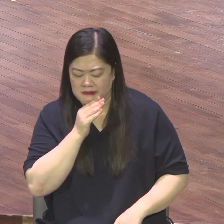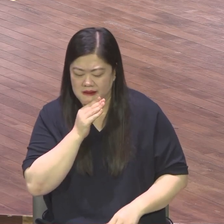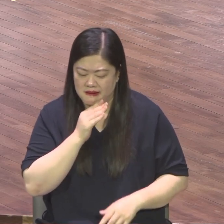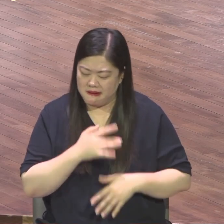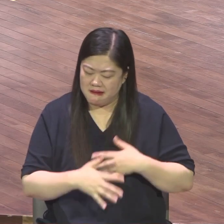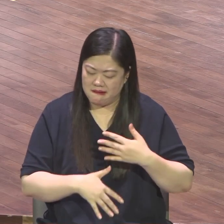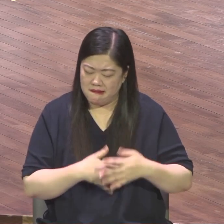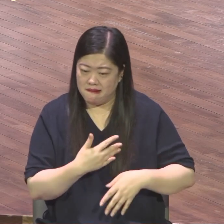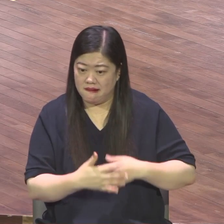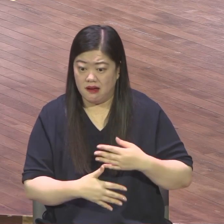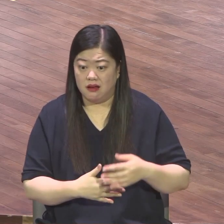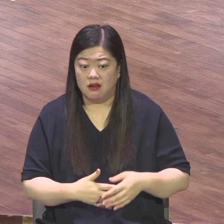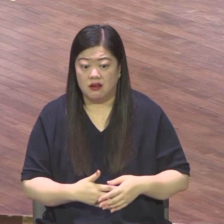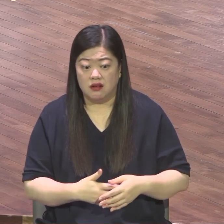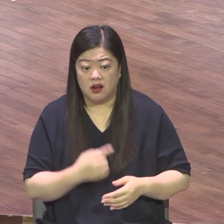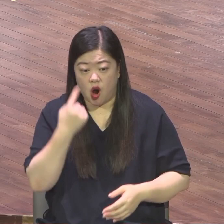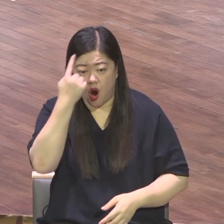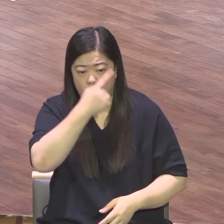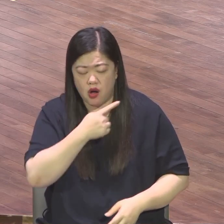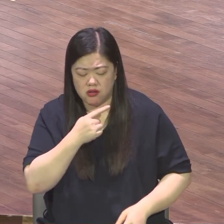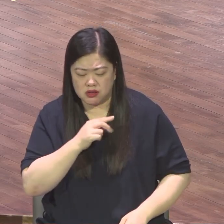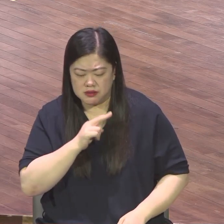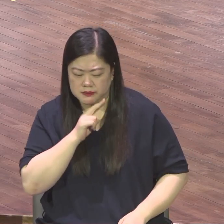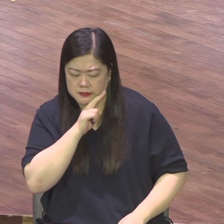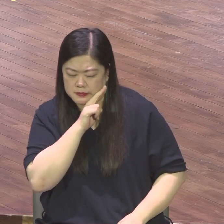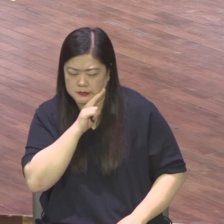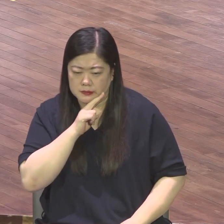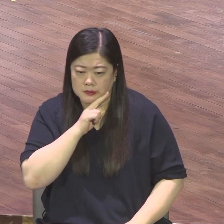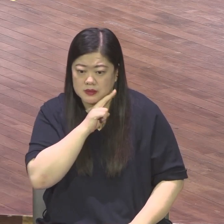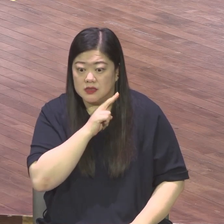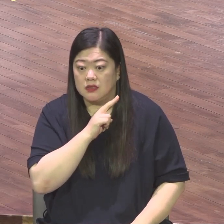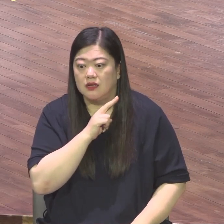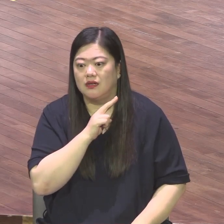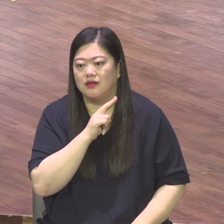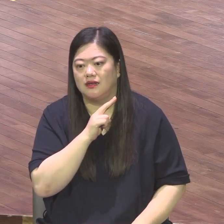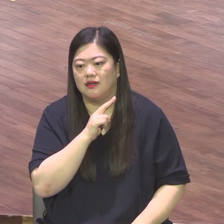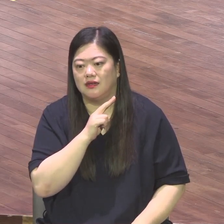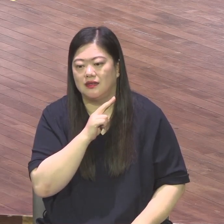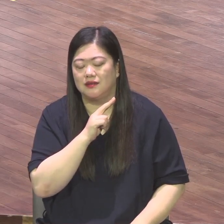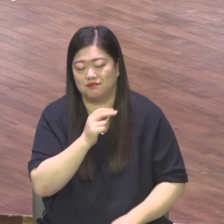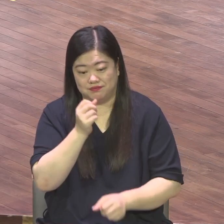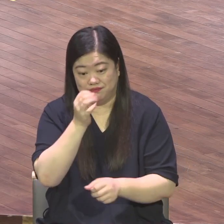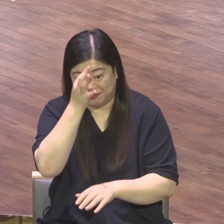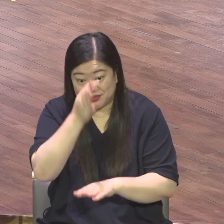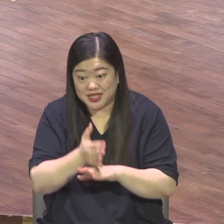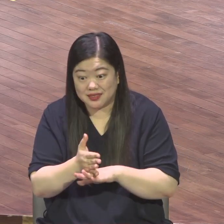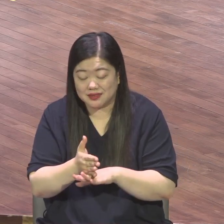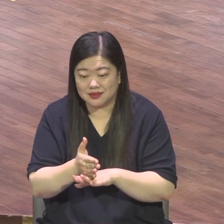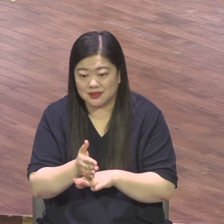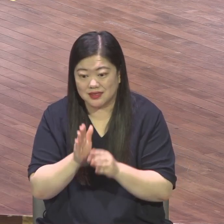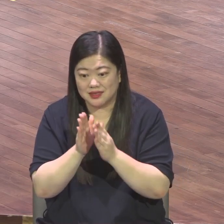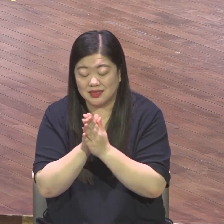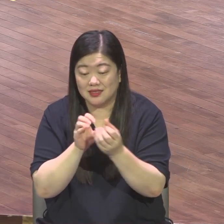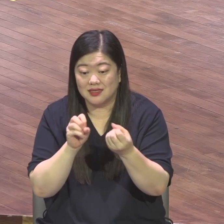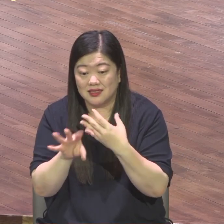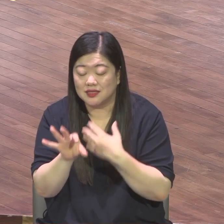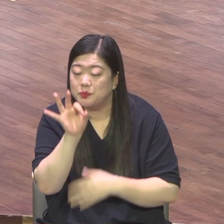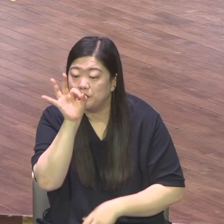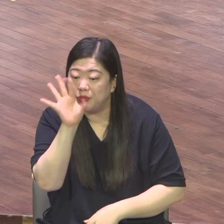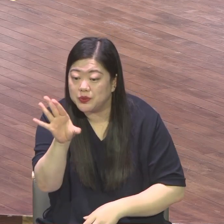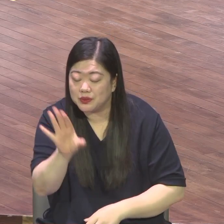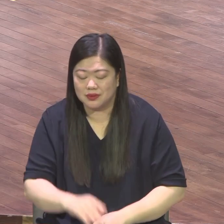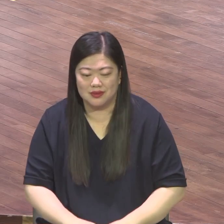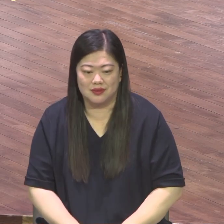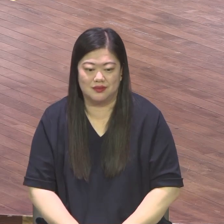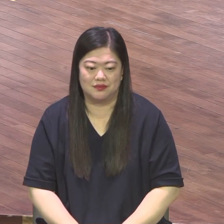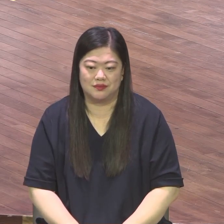똑똑한 척 뭐 아는 척 뭐 뭔가 그런 똥꼬집 피우면 끝이야. 절대도 못 받아요.